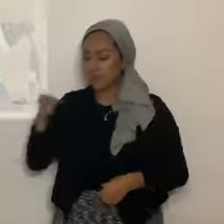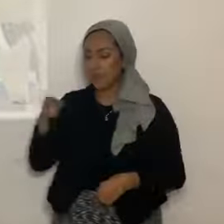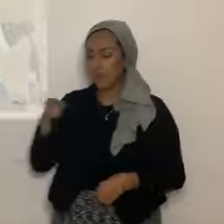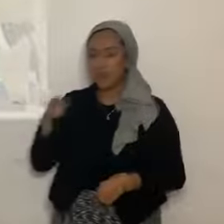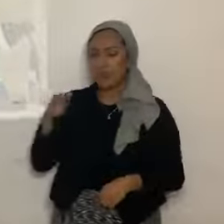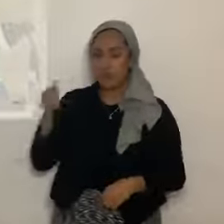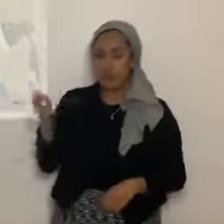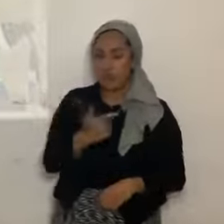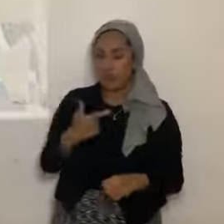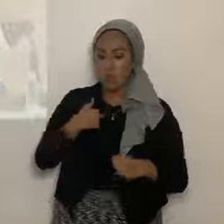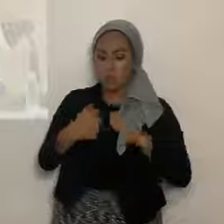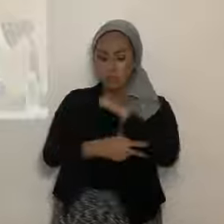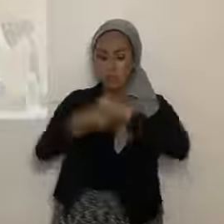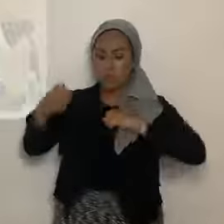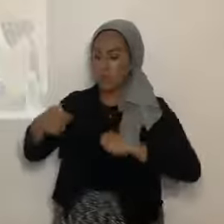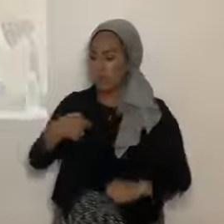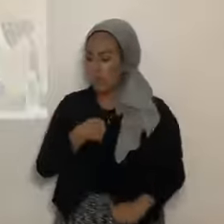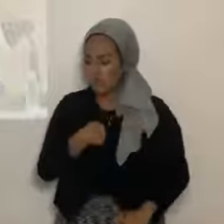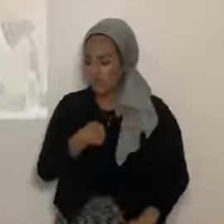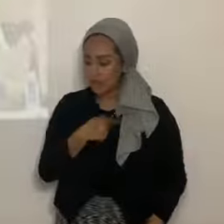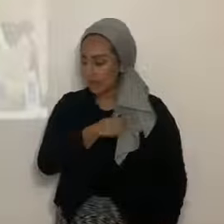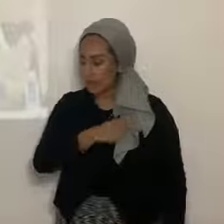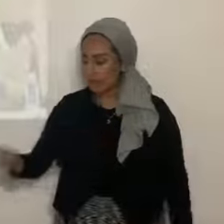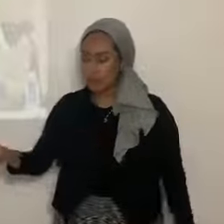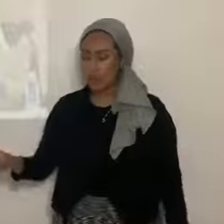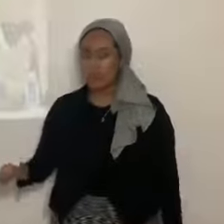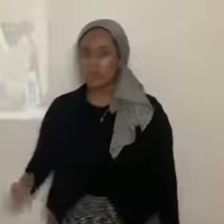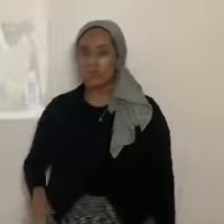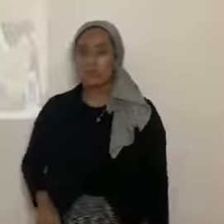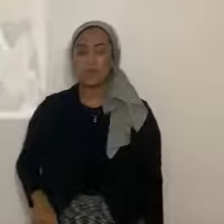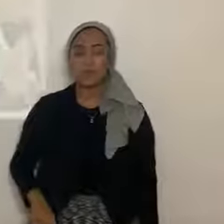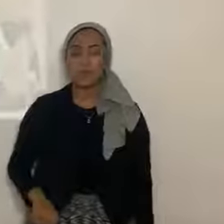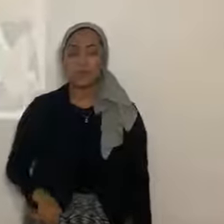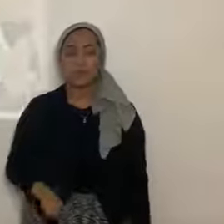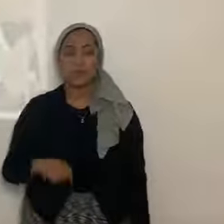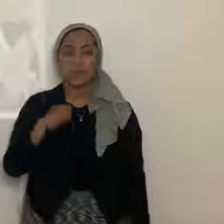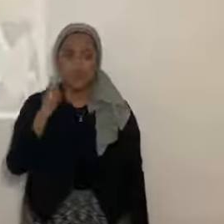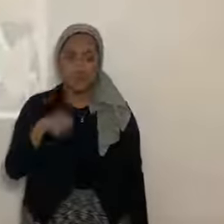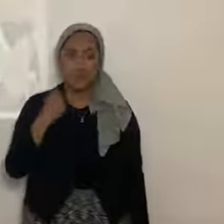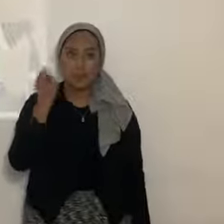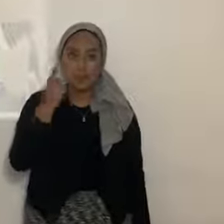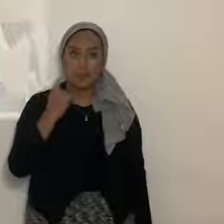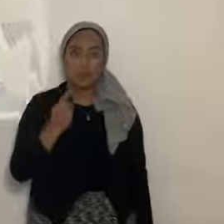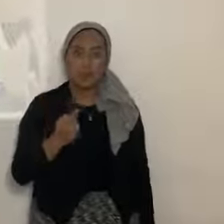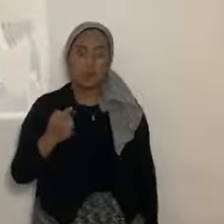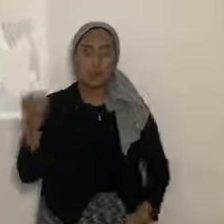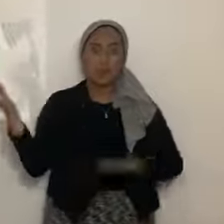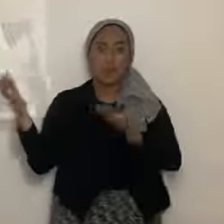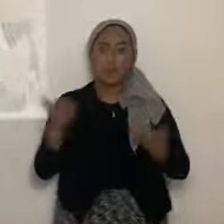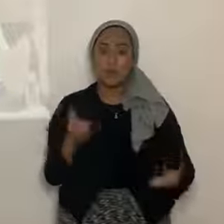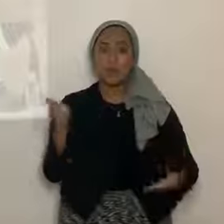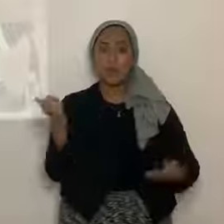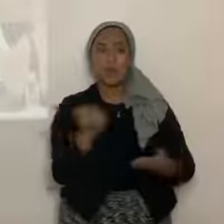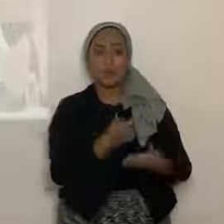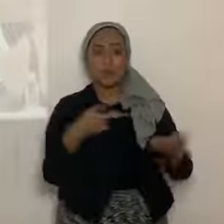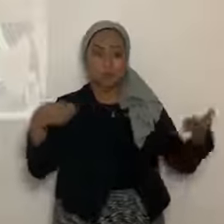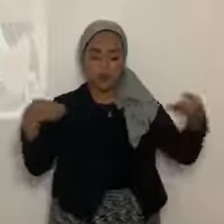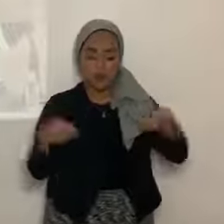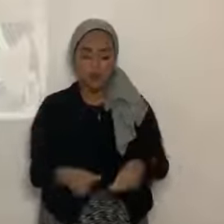toda me ha robado. Ahora, esto hay que entenderlo bien. Traed todos los diezmos al alfolí y hay alimento en mi